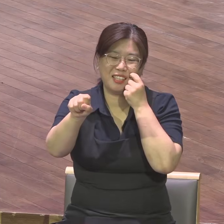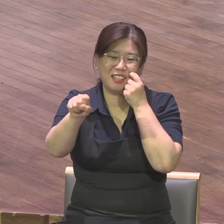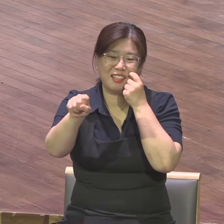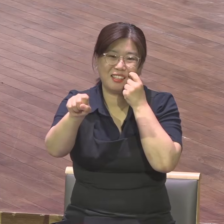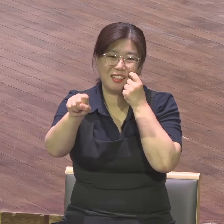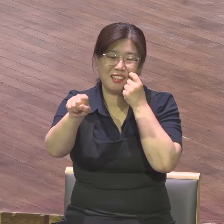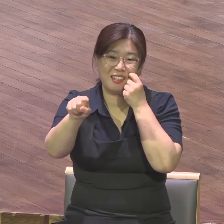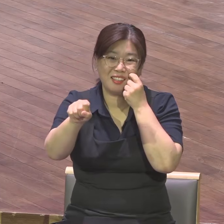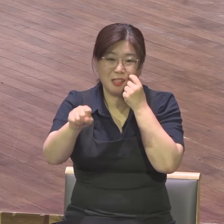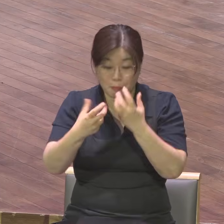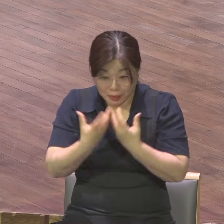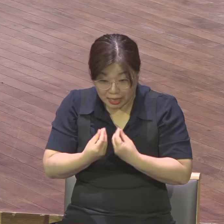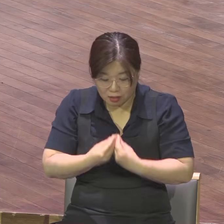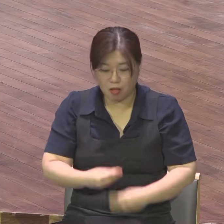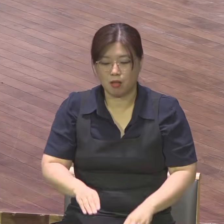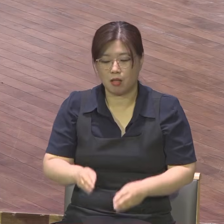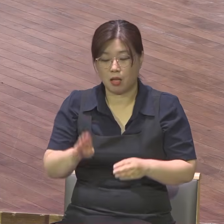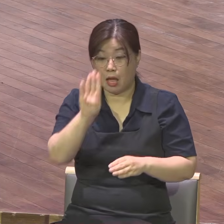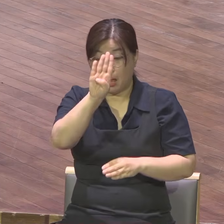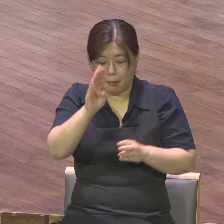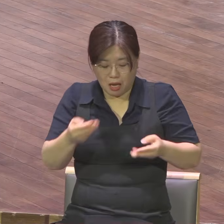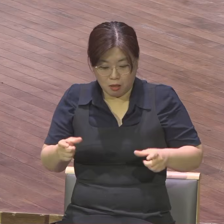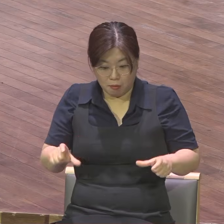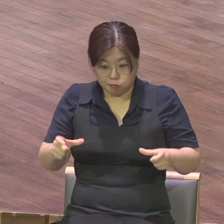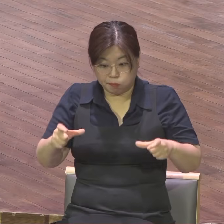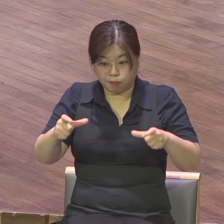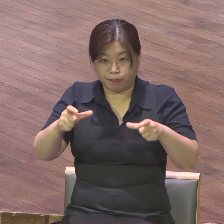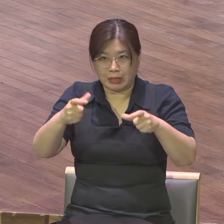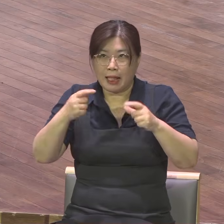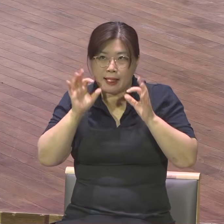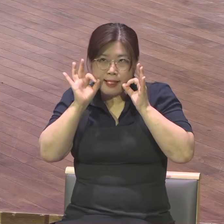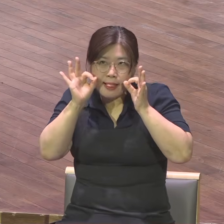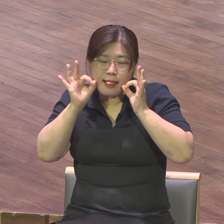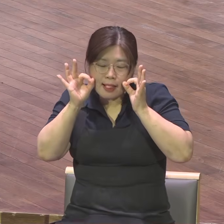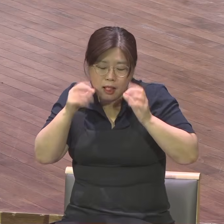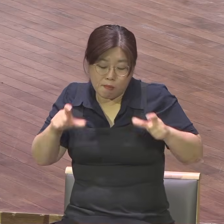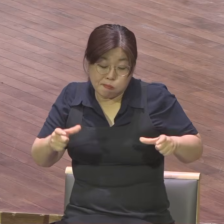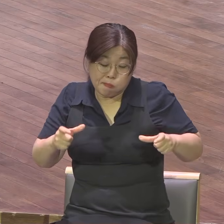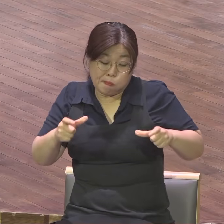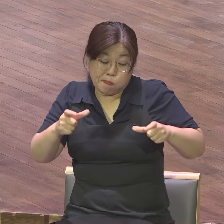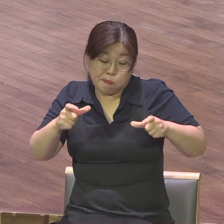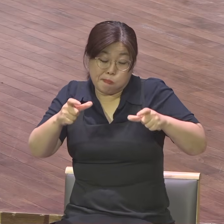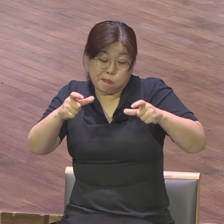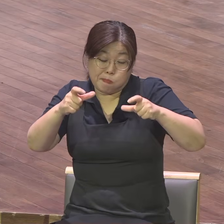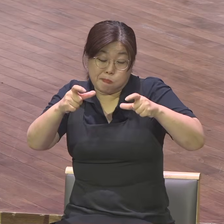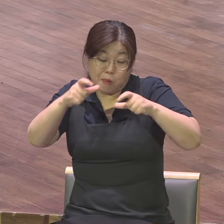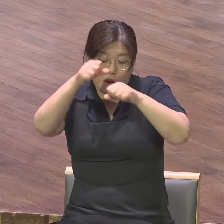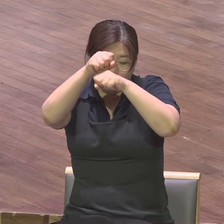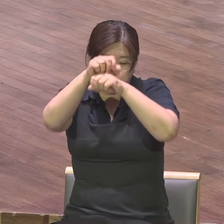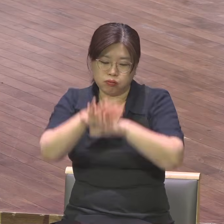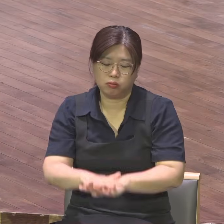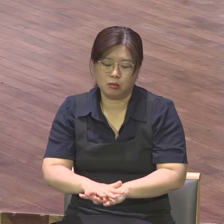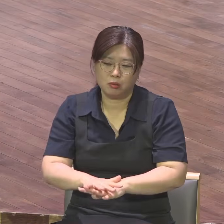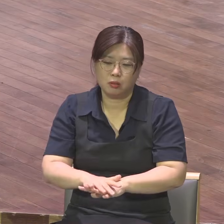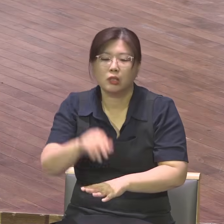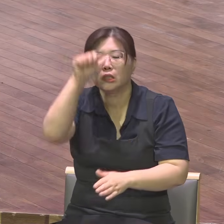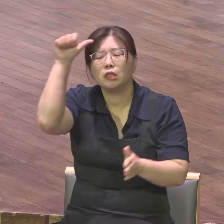바벨탑을 샀다가 인생은 다 무너지는 것입니다. 성경이 다 답을 주고